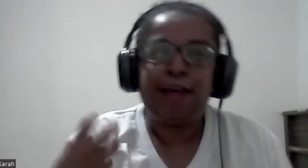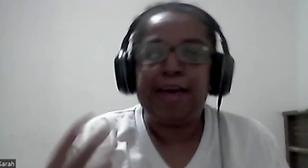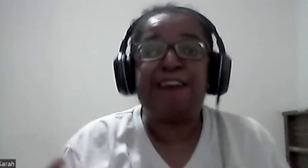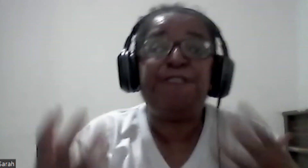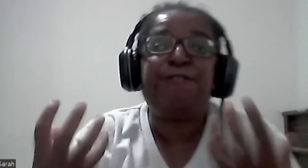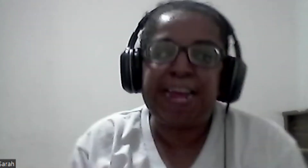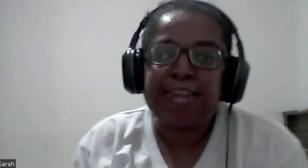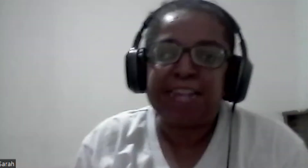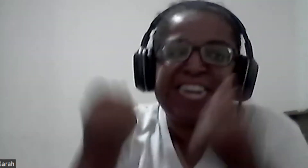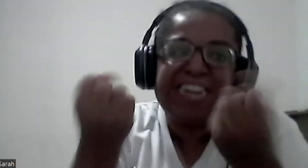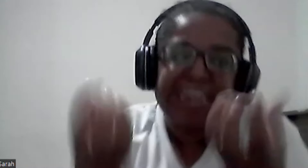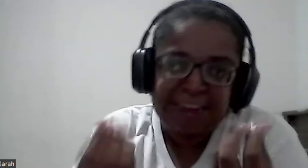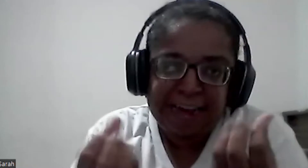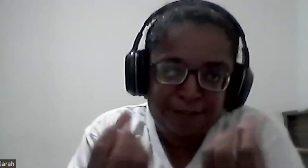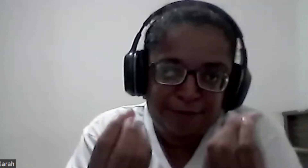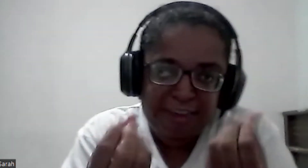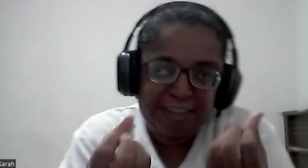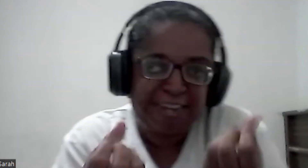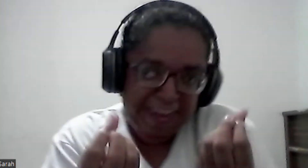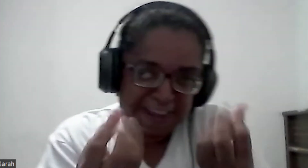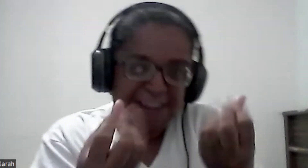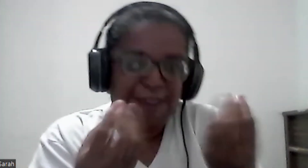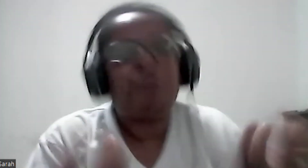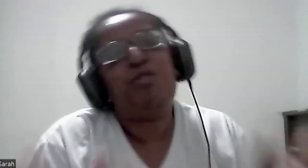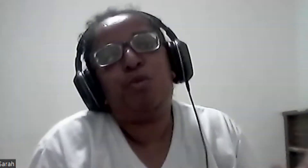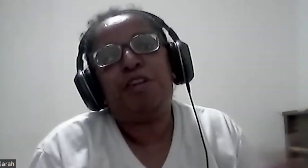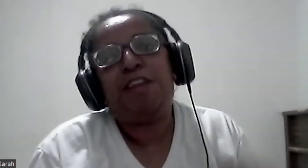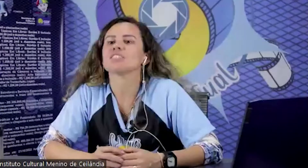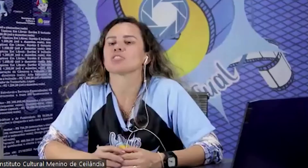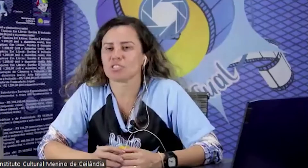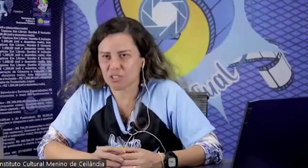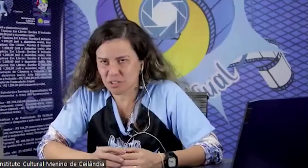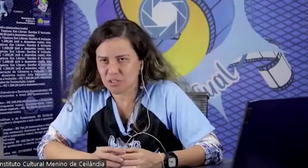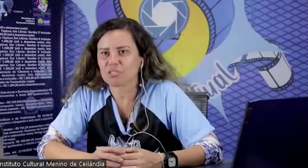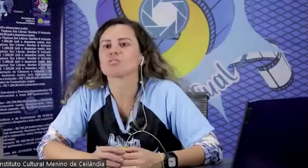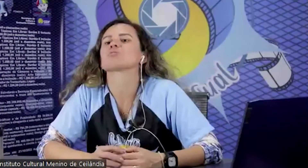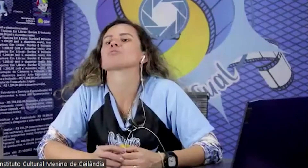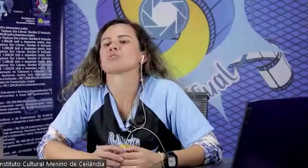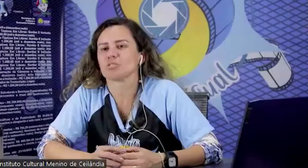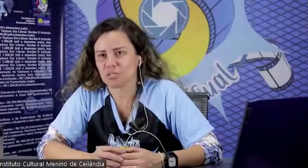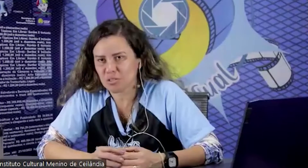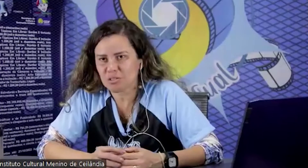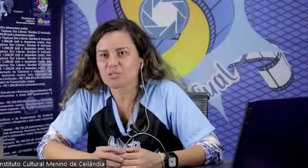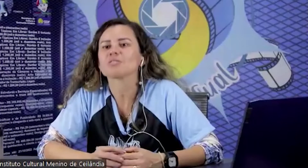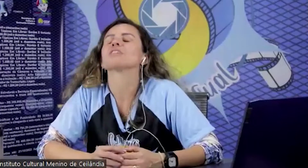A vivência, sentir a vivência, né? Do surdo. Então, eu vim participar justamente disso. Eu vim